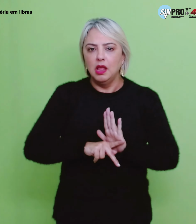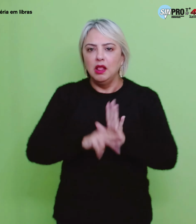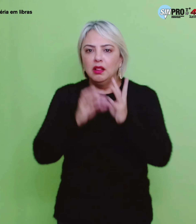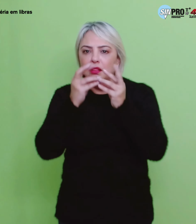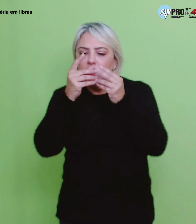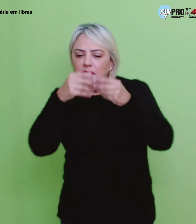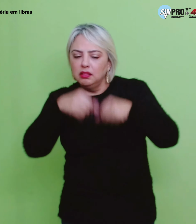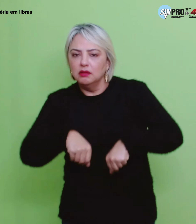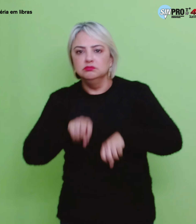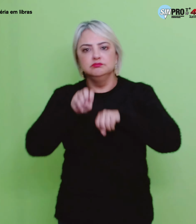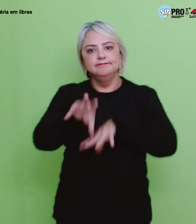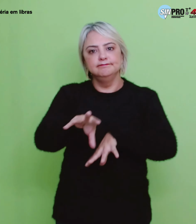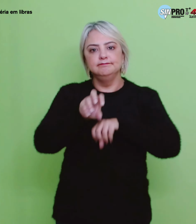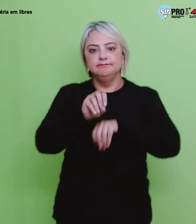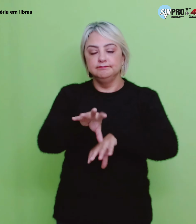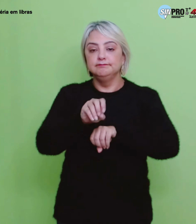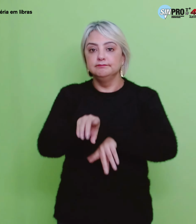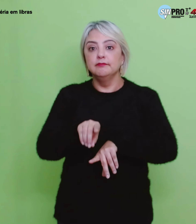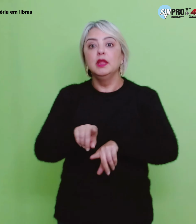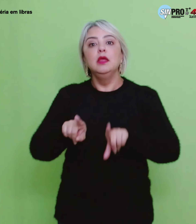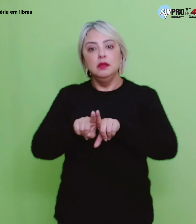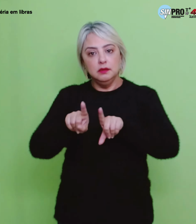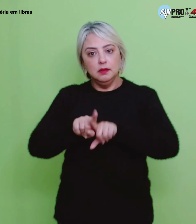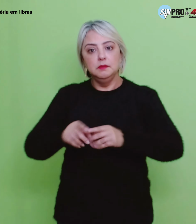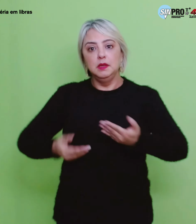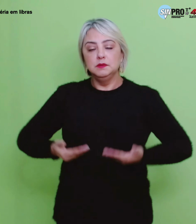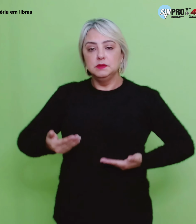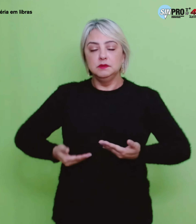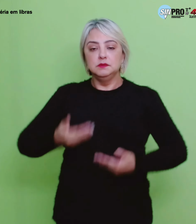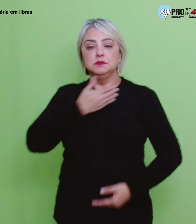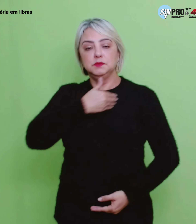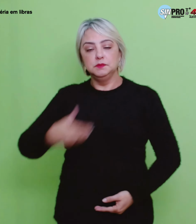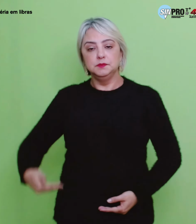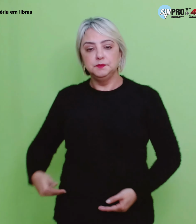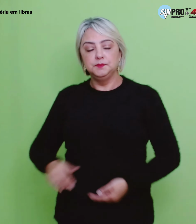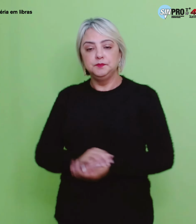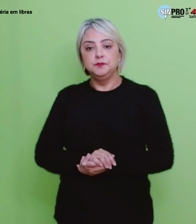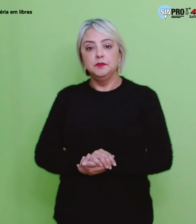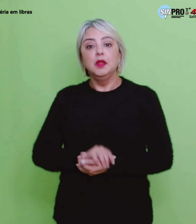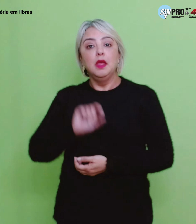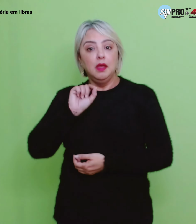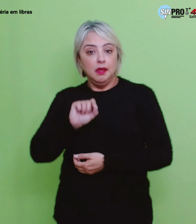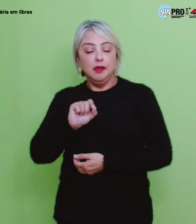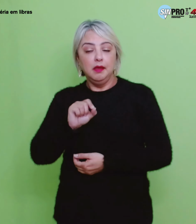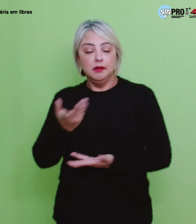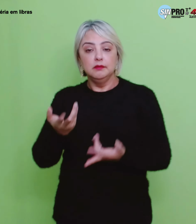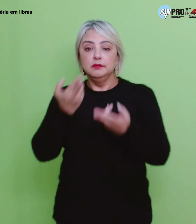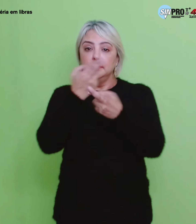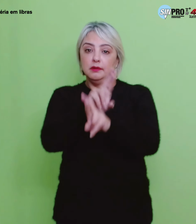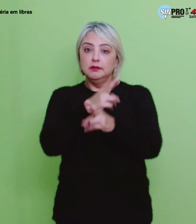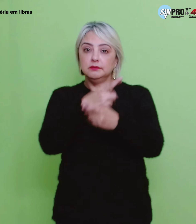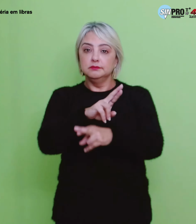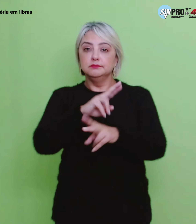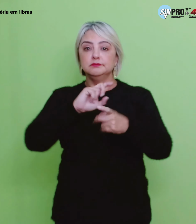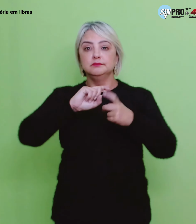projetos que desmantelam a educação e os serviços públicos. É o caso da